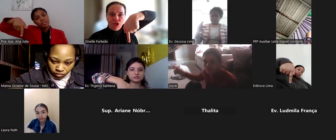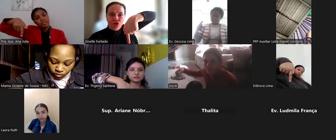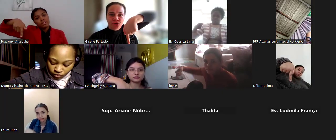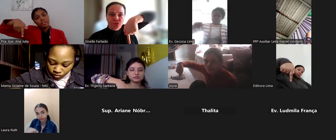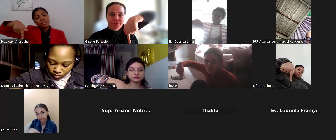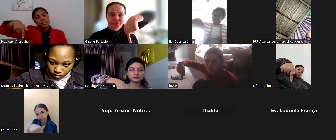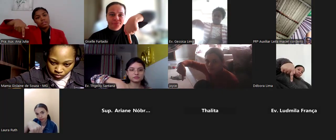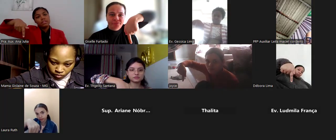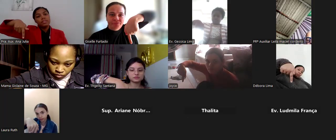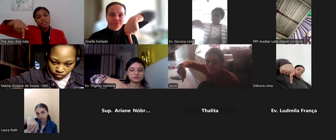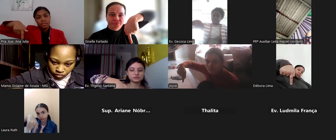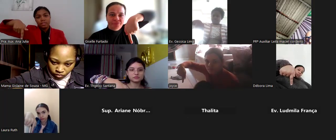queijo.